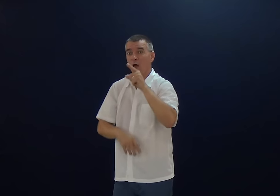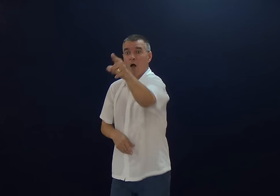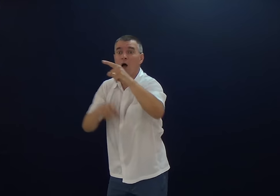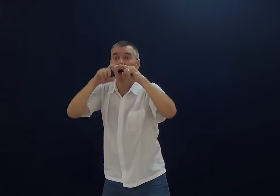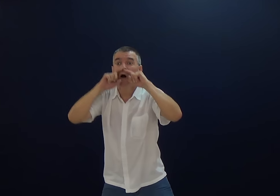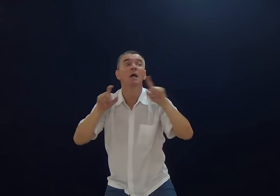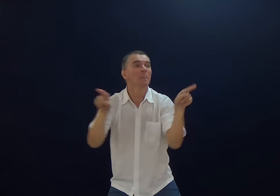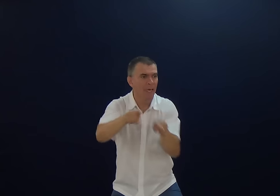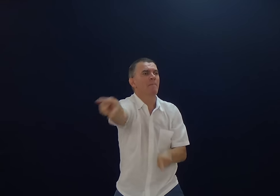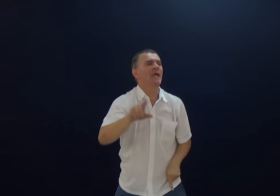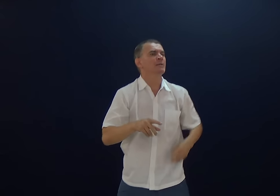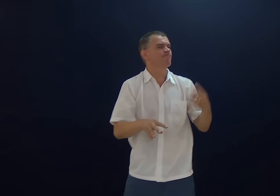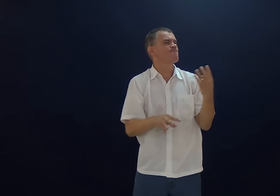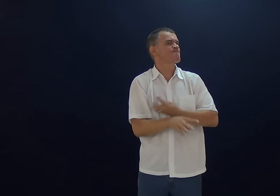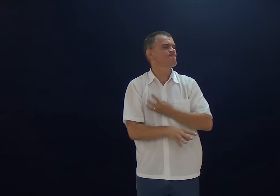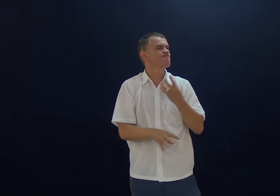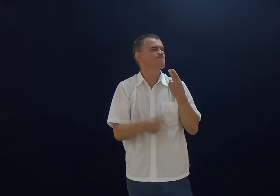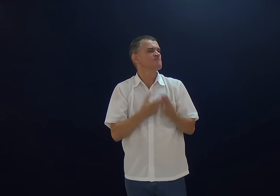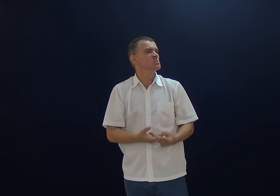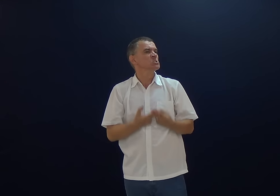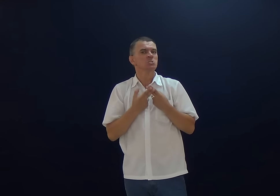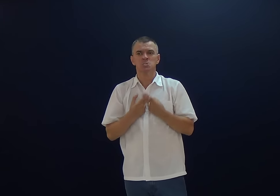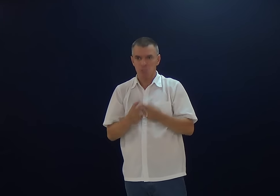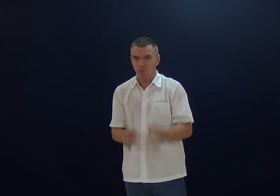mantenha-se firme mantenha-se